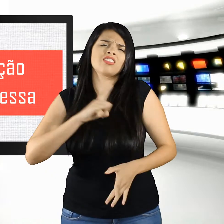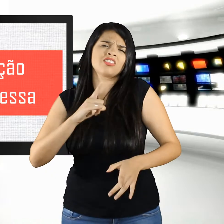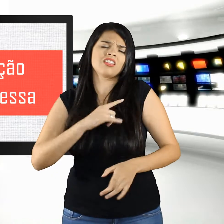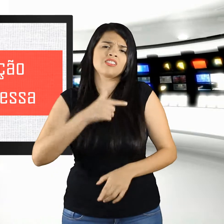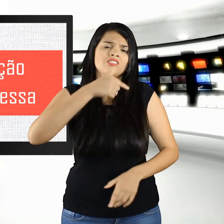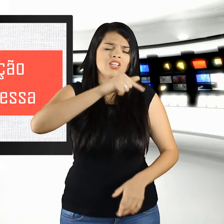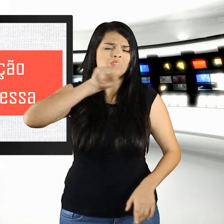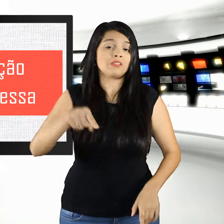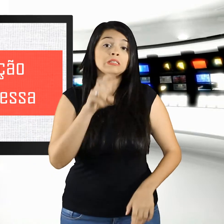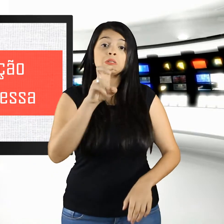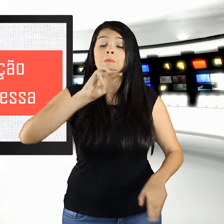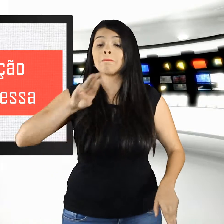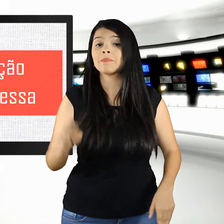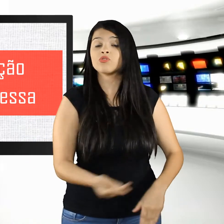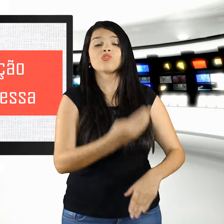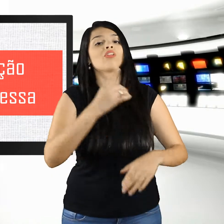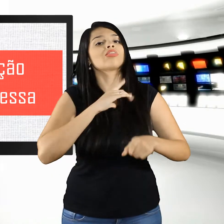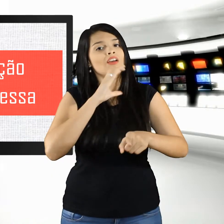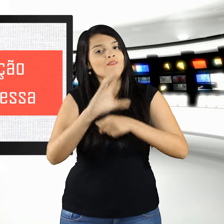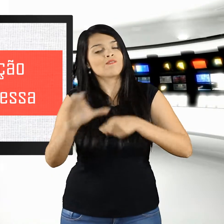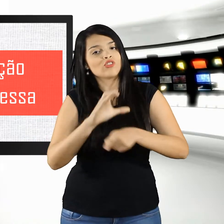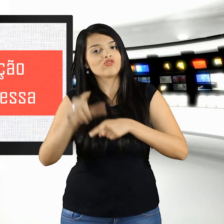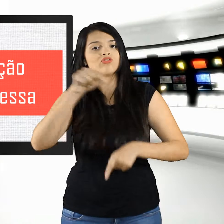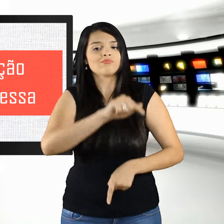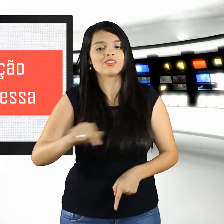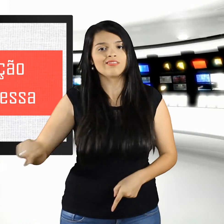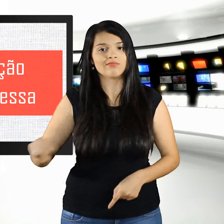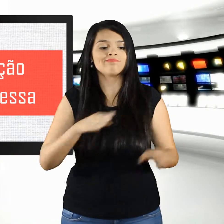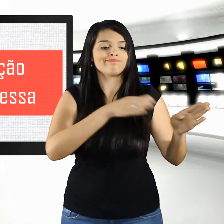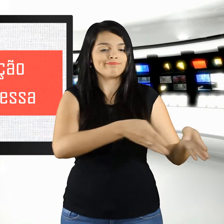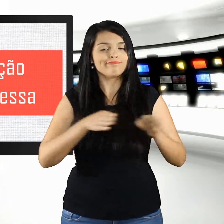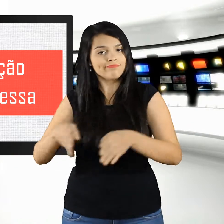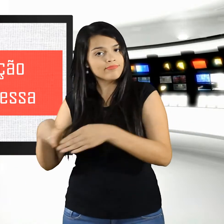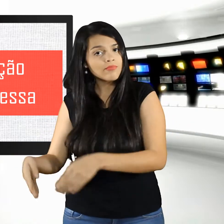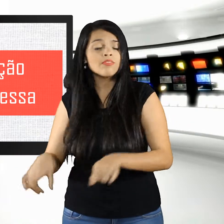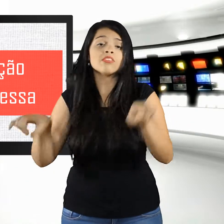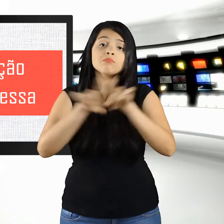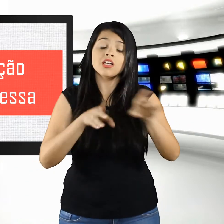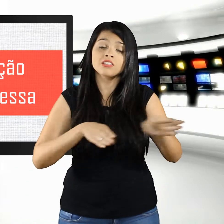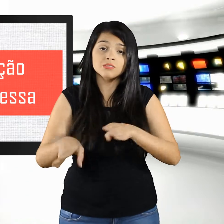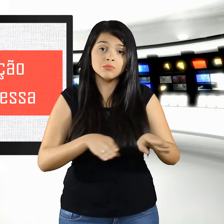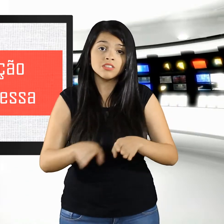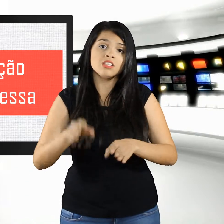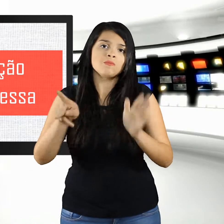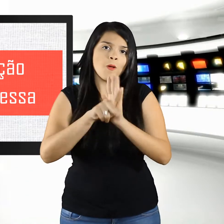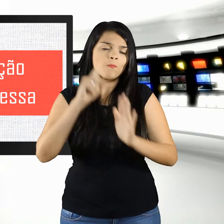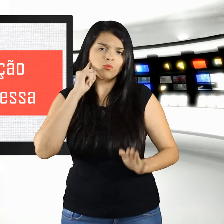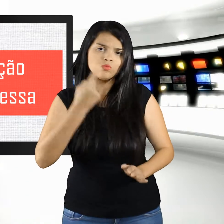7,5 bilhões em orçamento nesses eixos. No que diz respeito à acessibilidade na comunicação para surdos, as